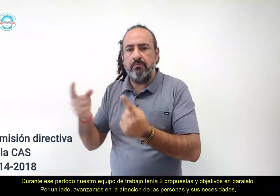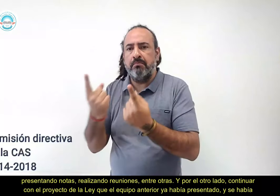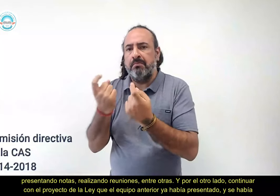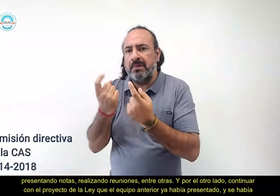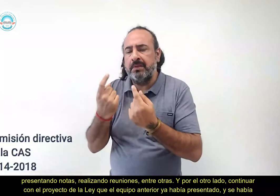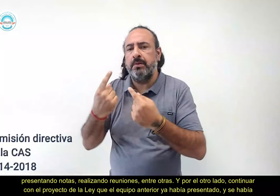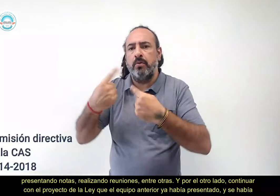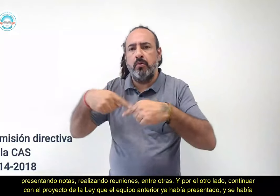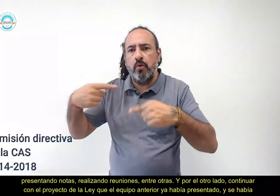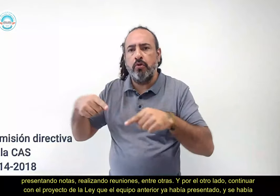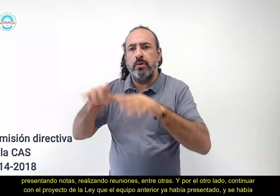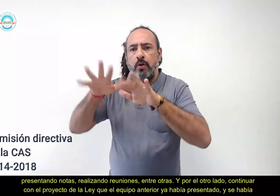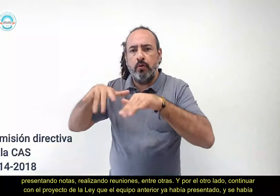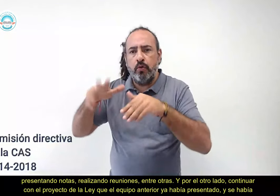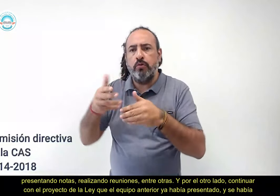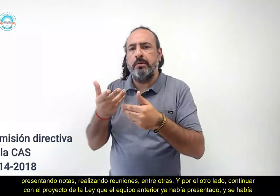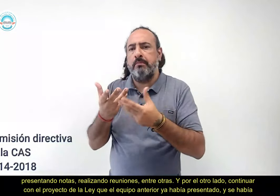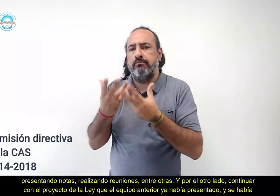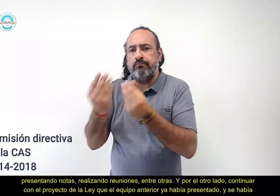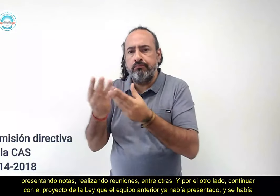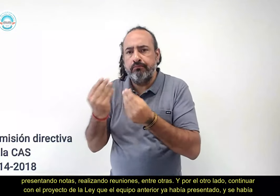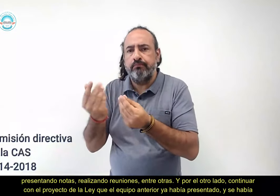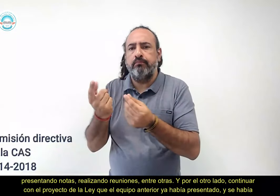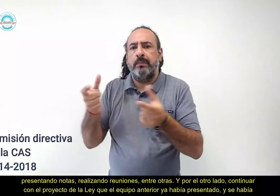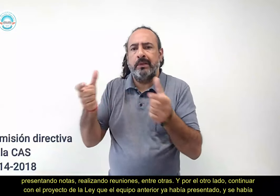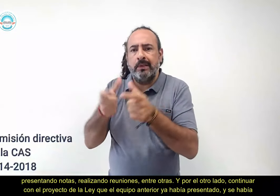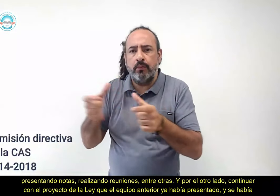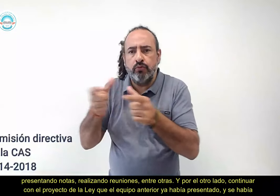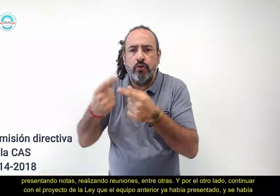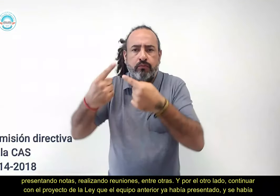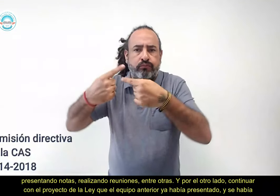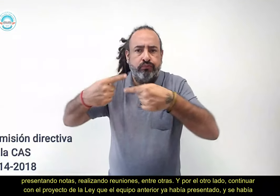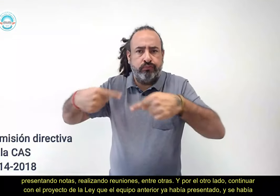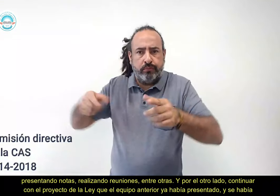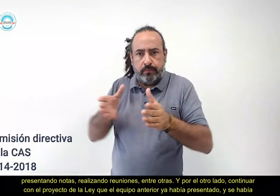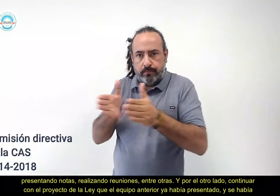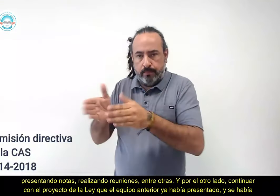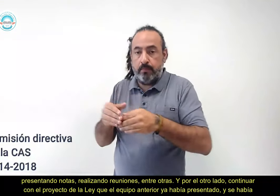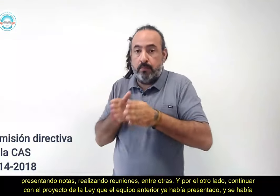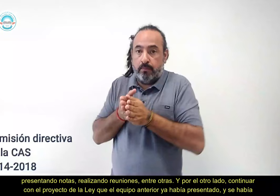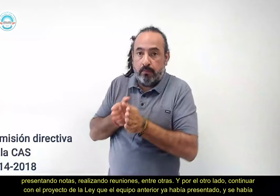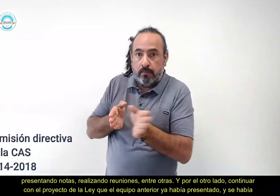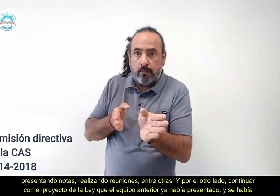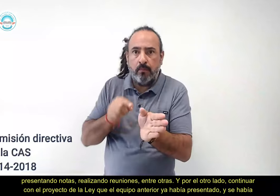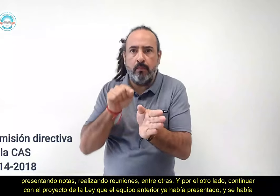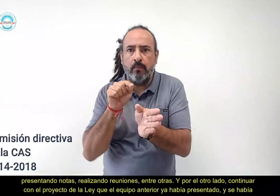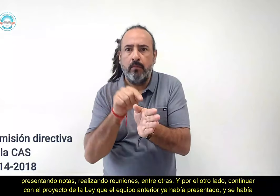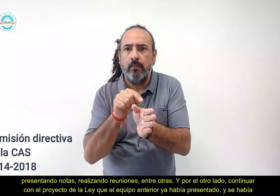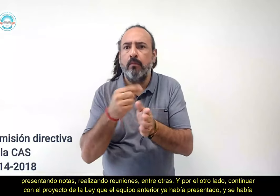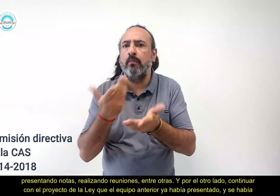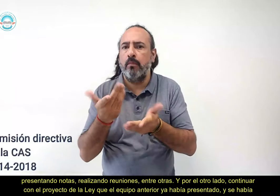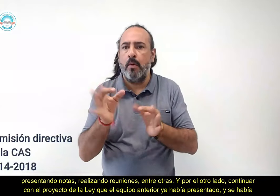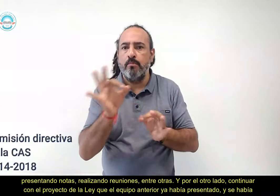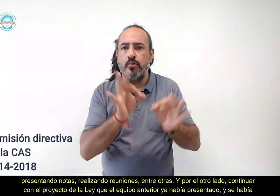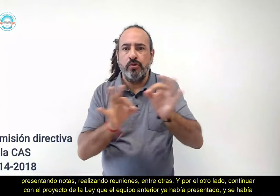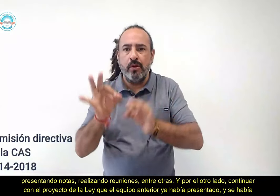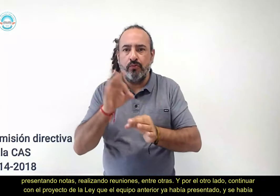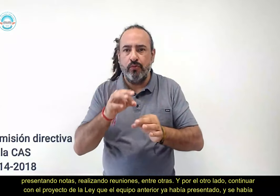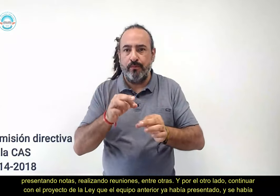necesidades, presentando notas, realizando reuniones, entre otras. Por el otro lado, continuamos con el proyecto